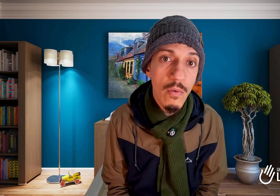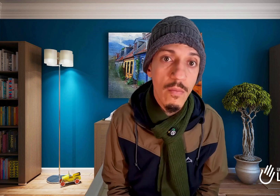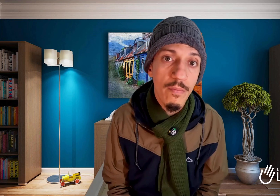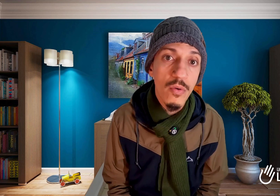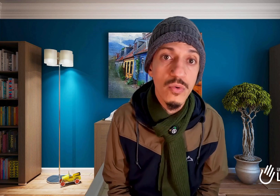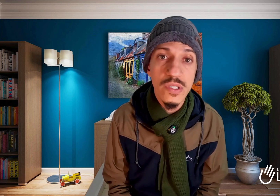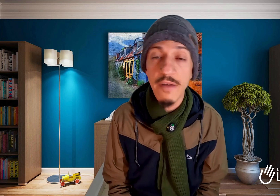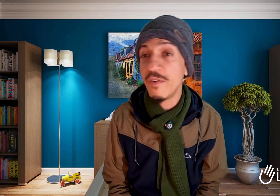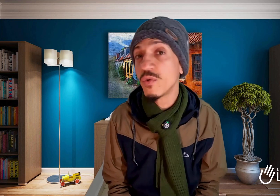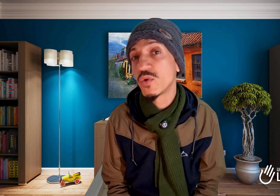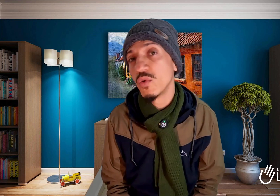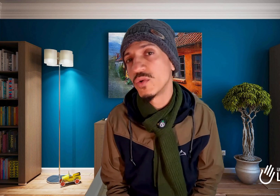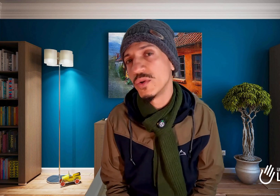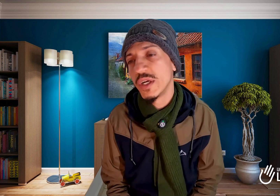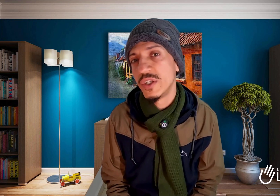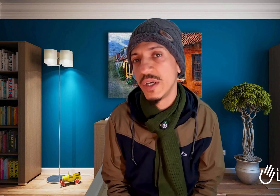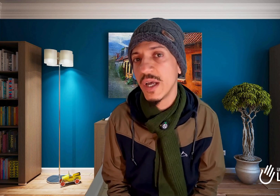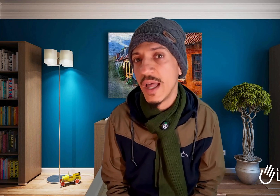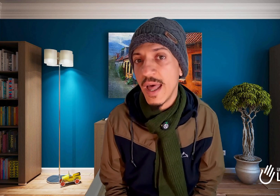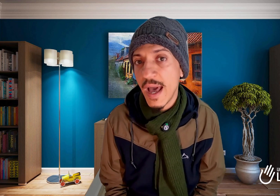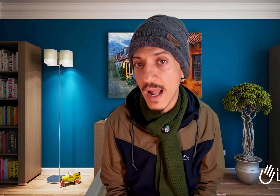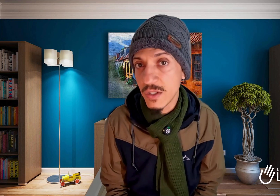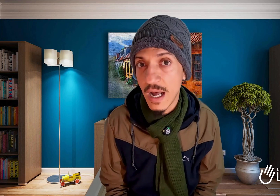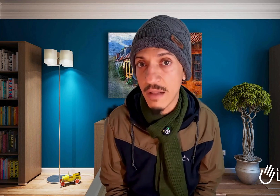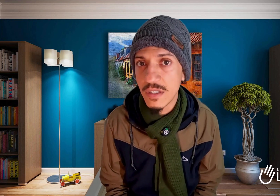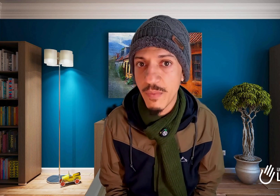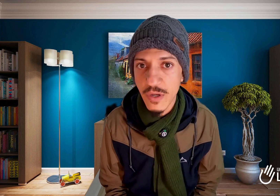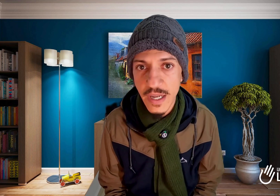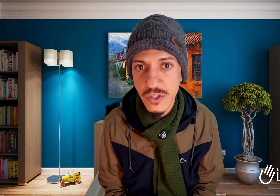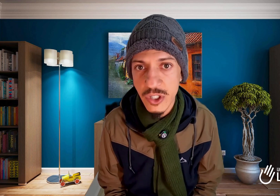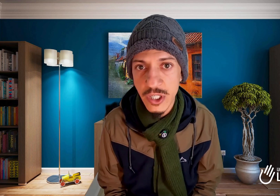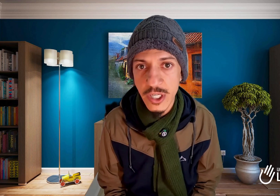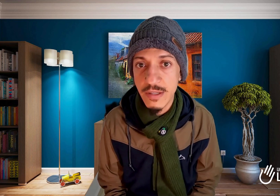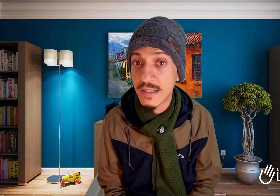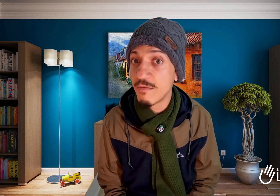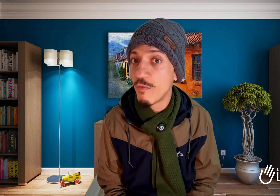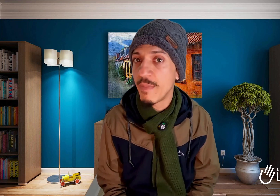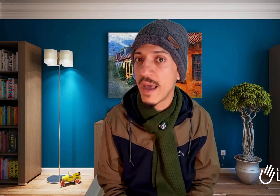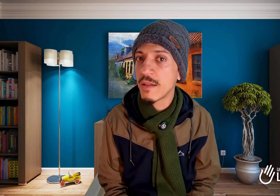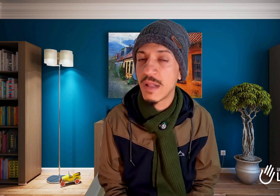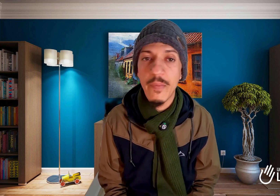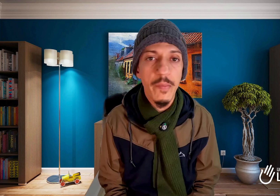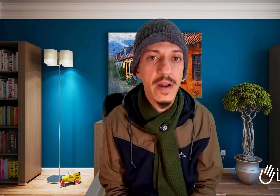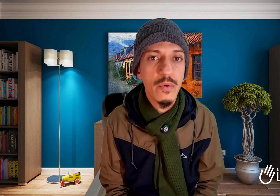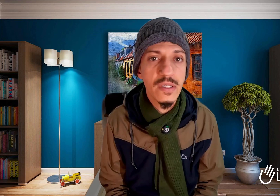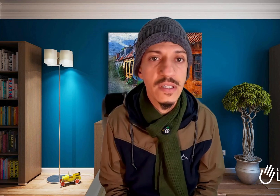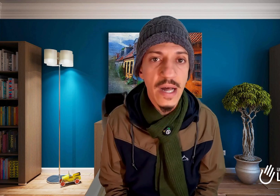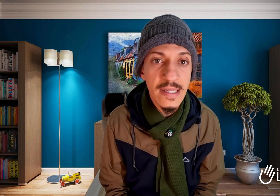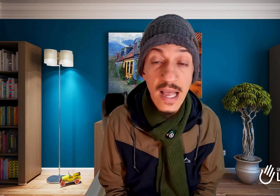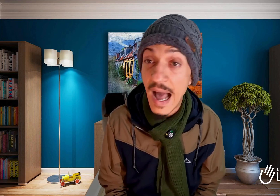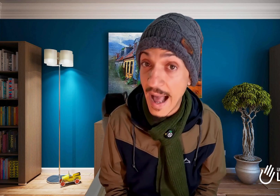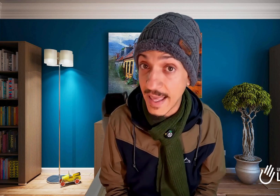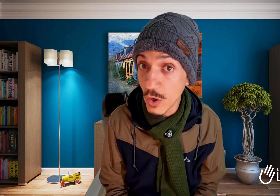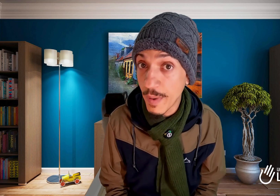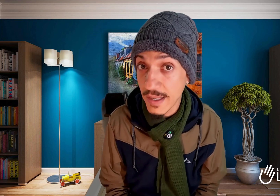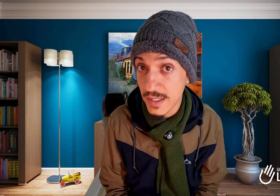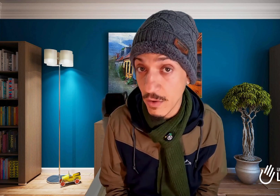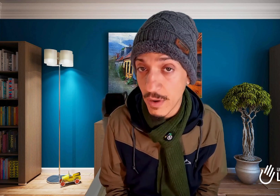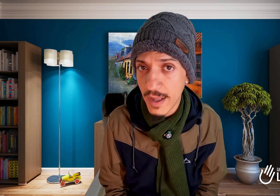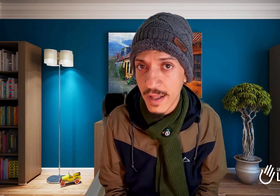pouco do desafio dos surdos no dia a dia relacionado a esse processo de desenvolvimento na própria língua de sinais. Aqui no Brasil tem